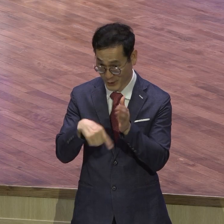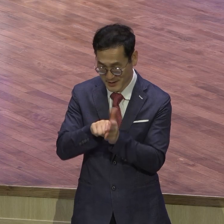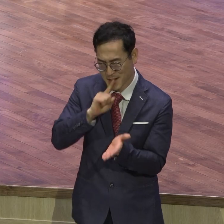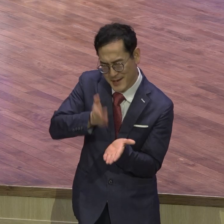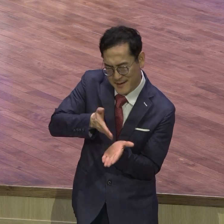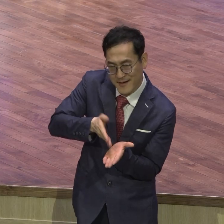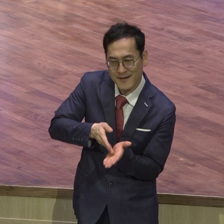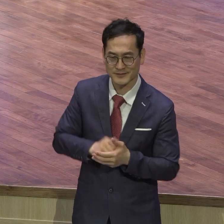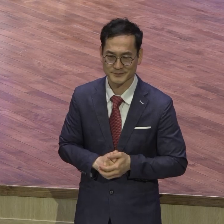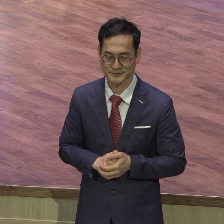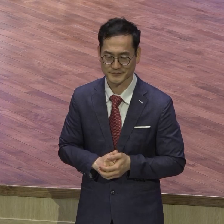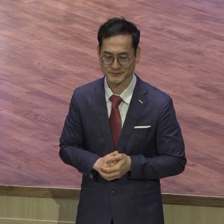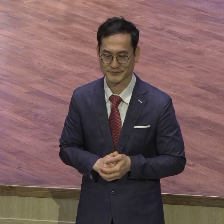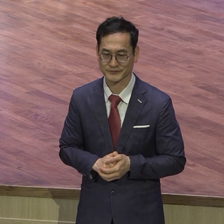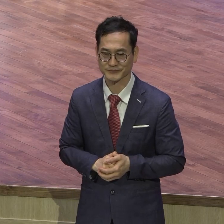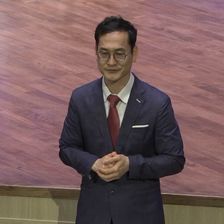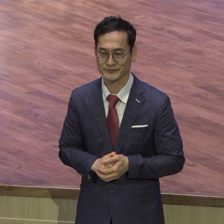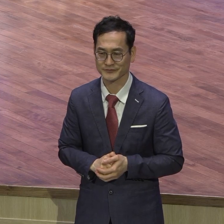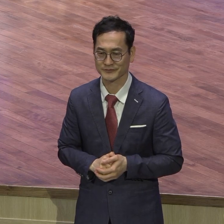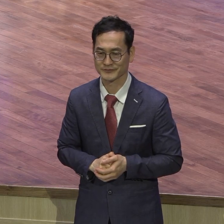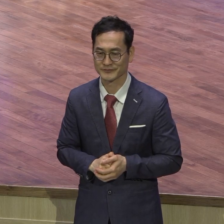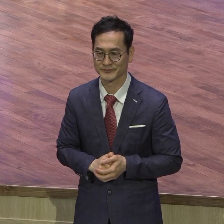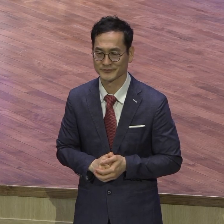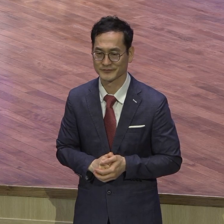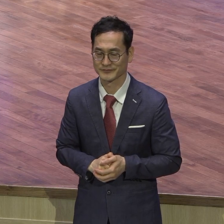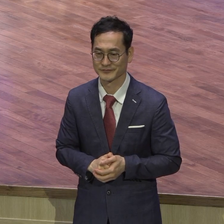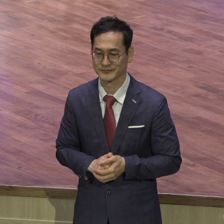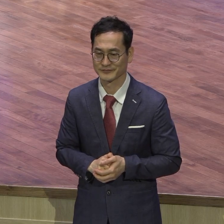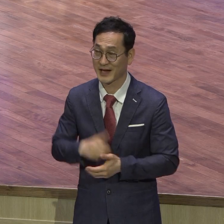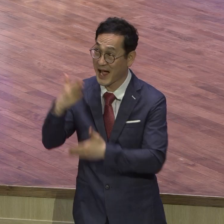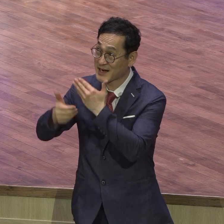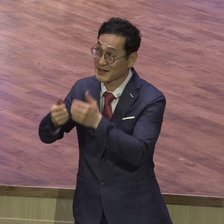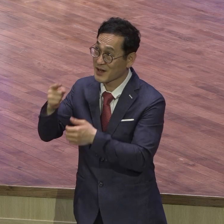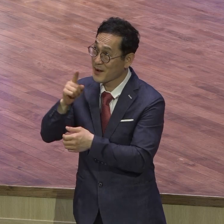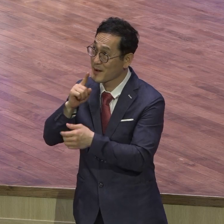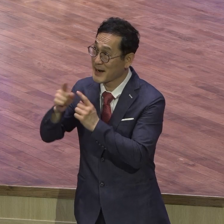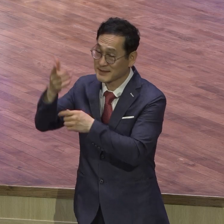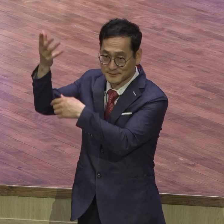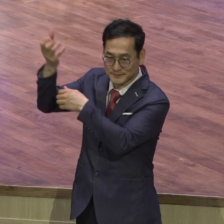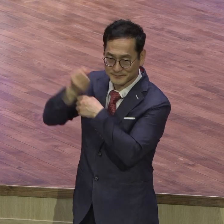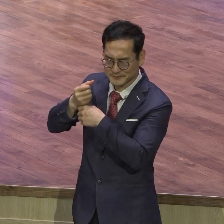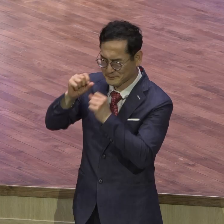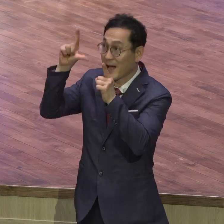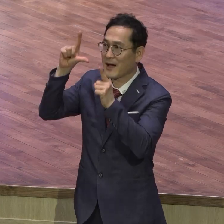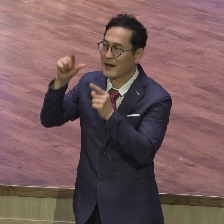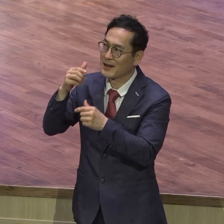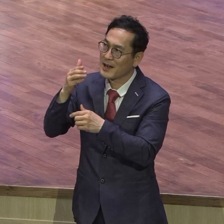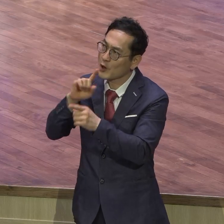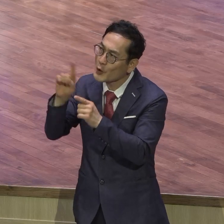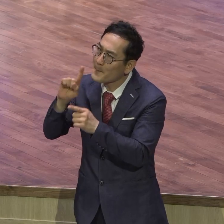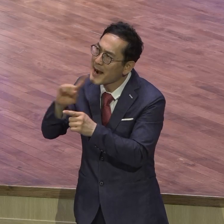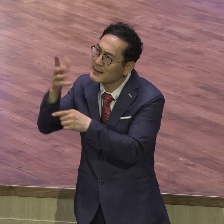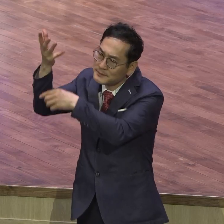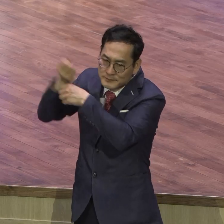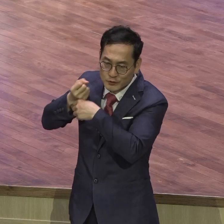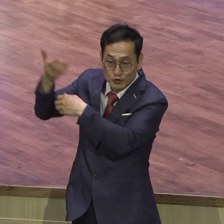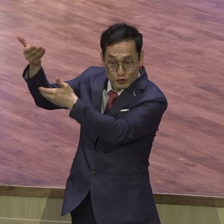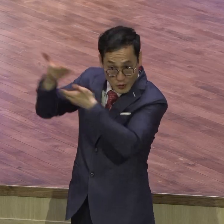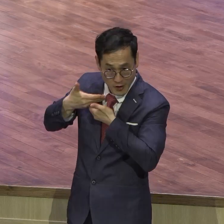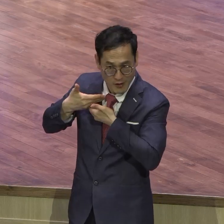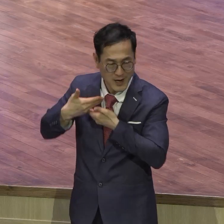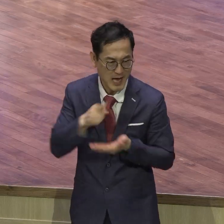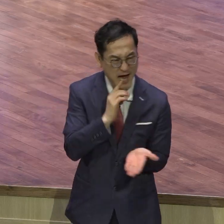만났다 그러면 하나님이 메시지를 확 주는 거예요 그냥 누구를 만나든지 대상에 따라서 하나님이 메시지를 주는 거예요